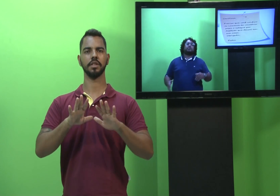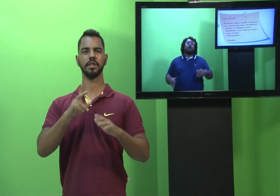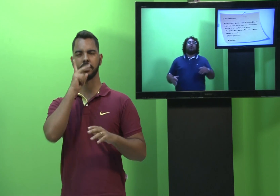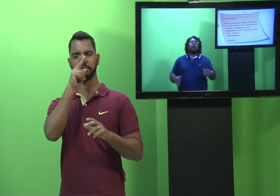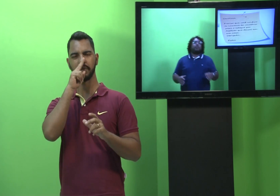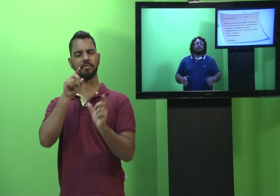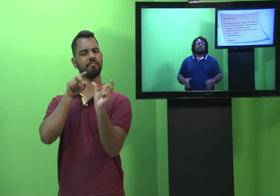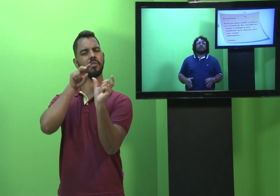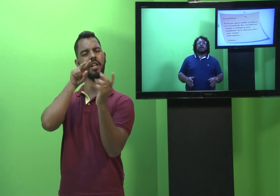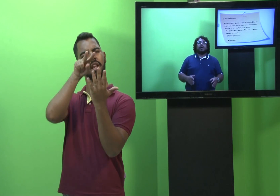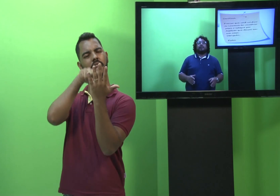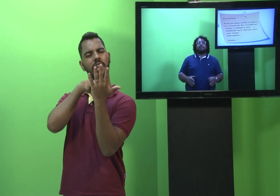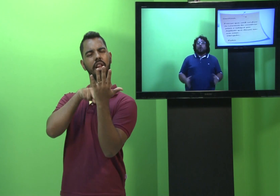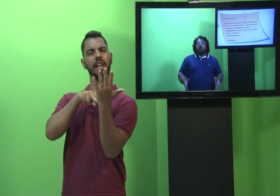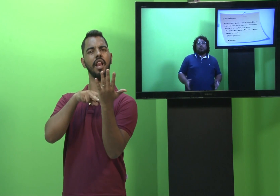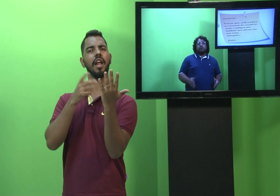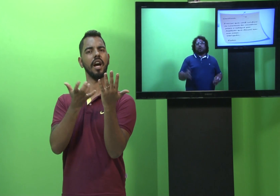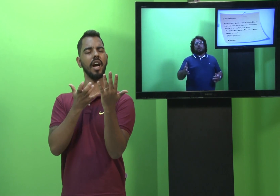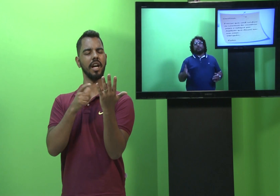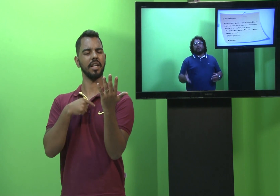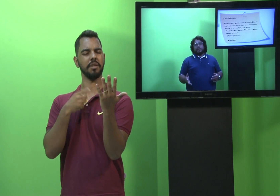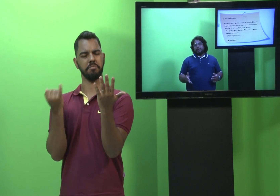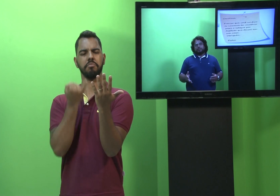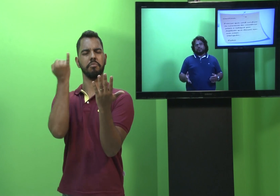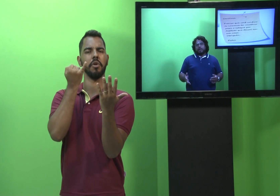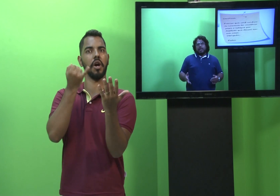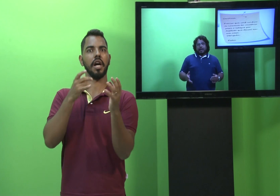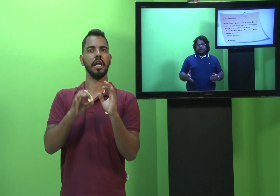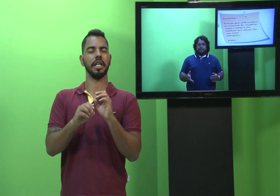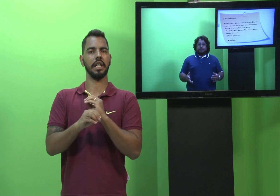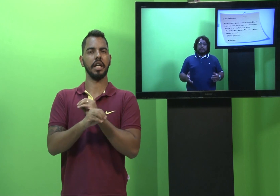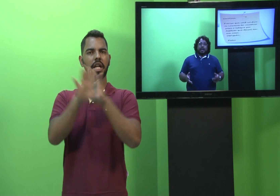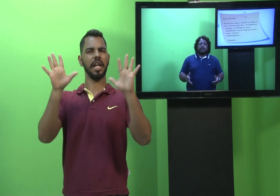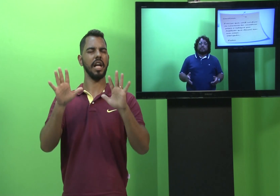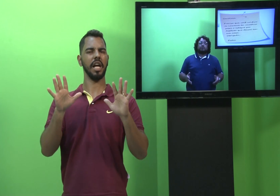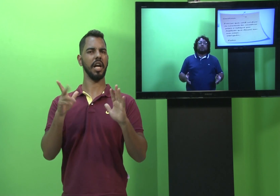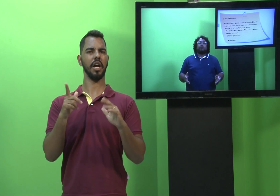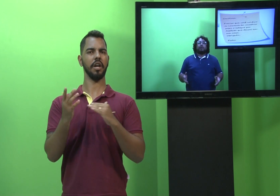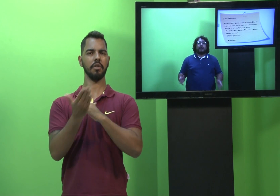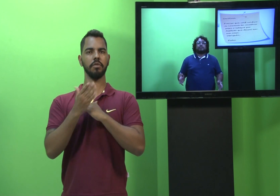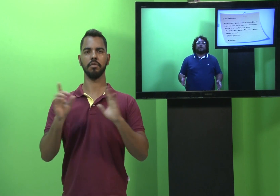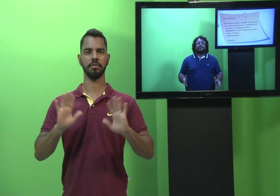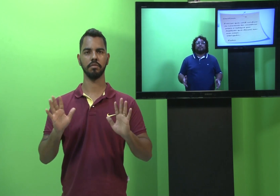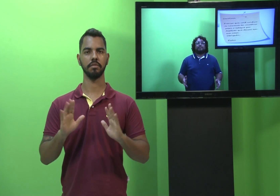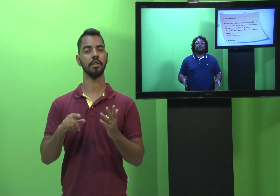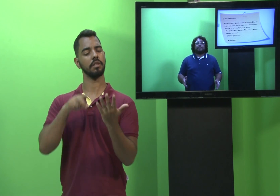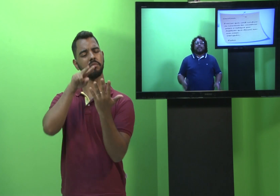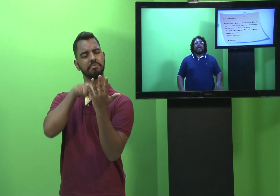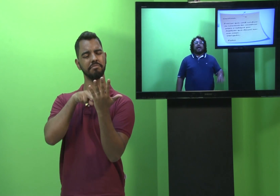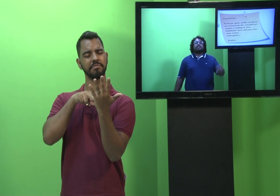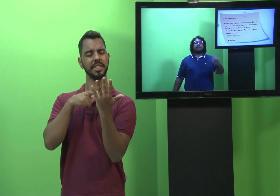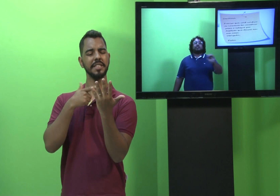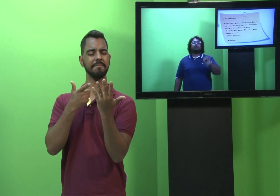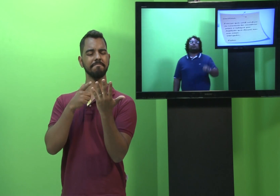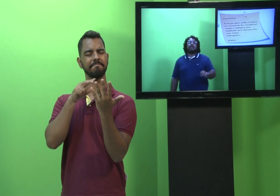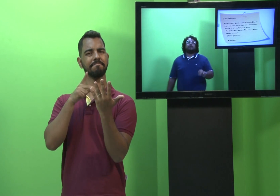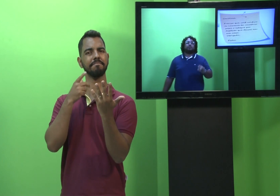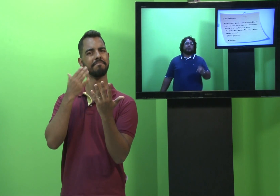demais, ou pode ser ainda pior, colocando em risco a credibilidade da sua comunicação. A estética do texto,